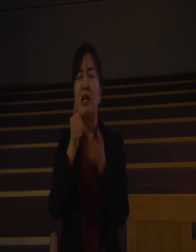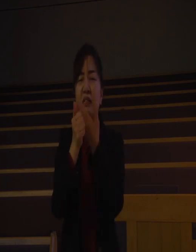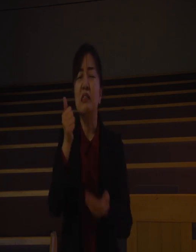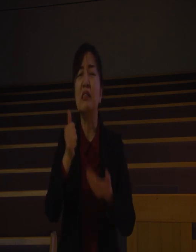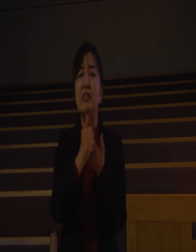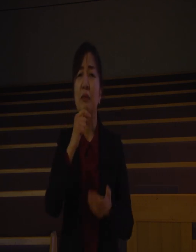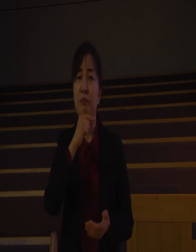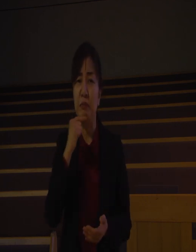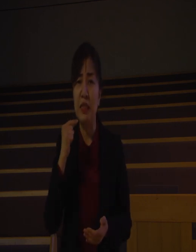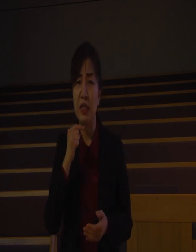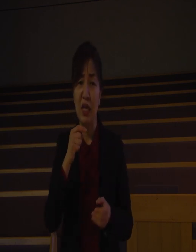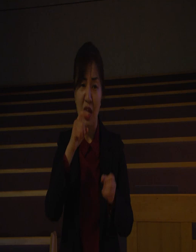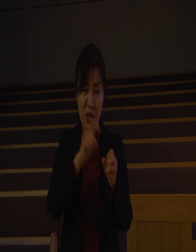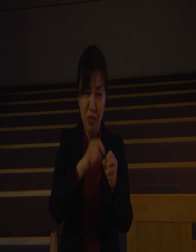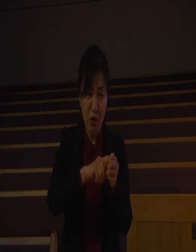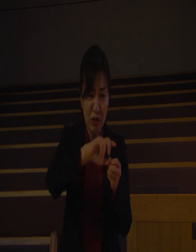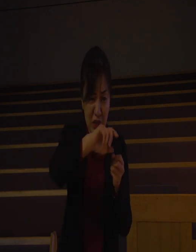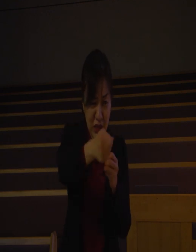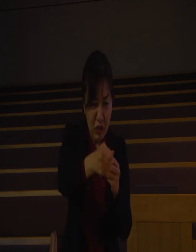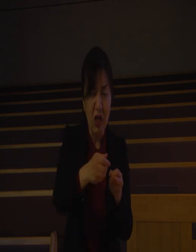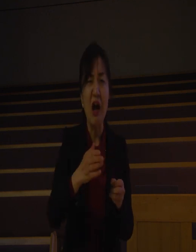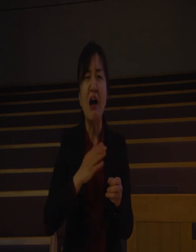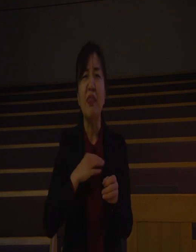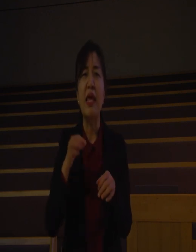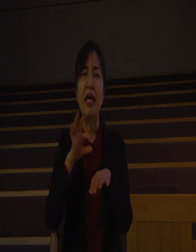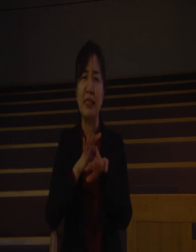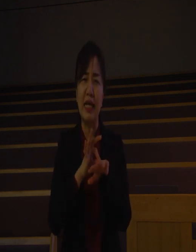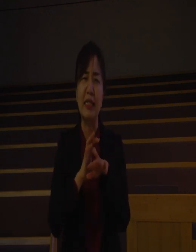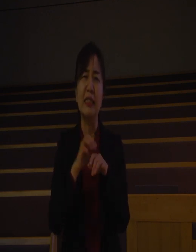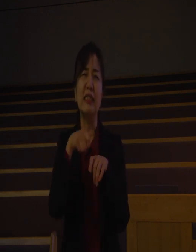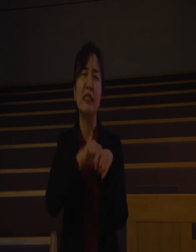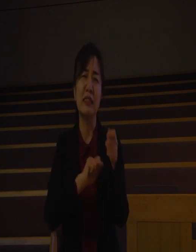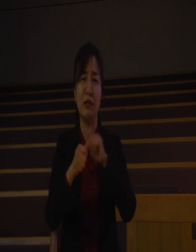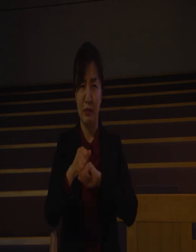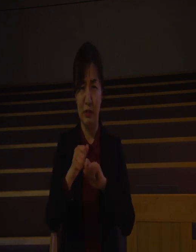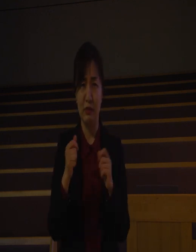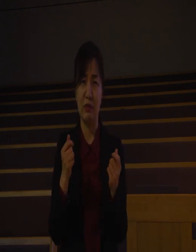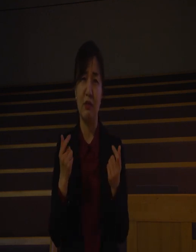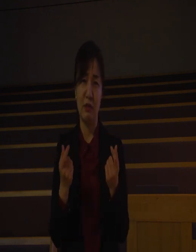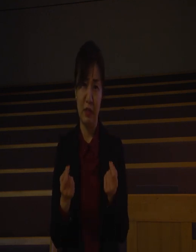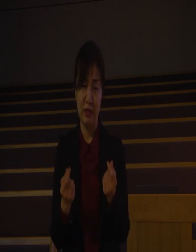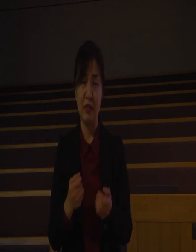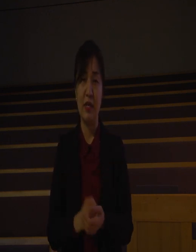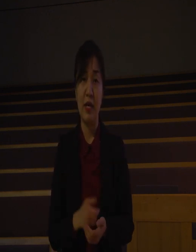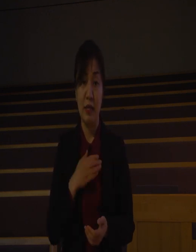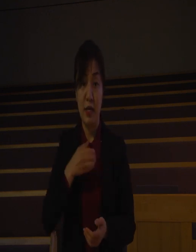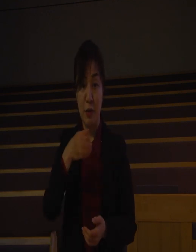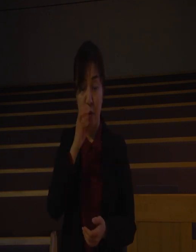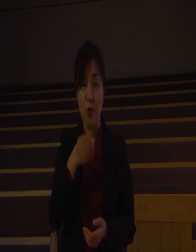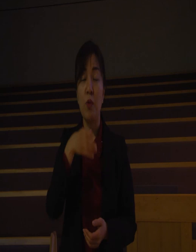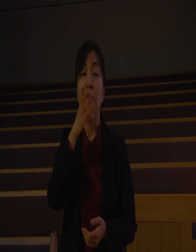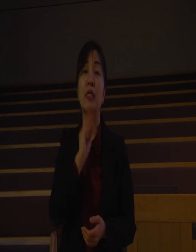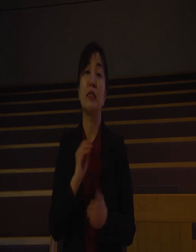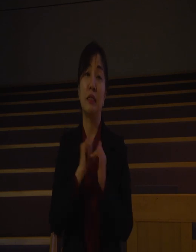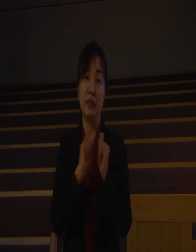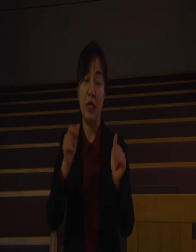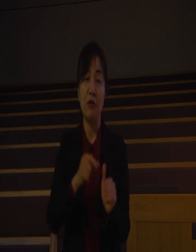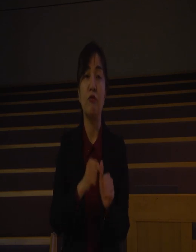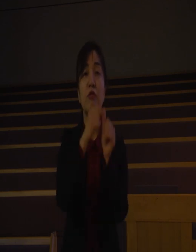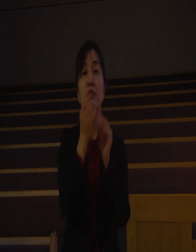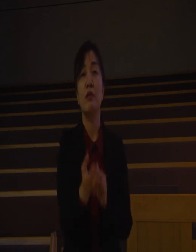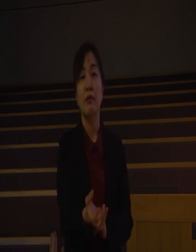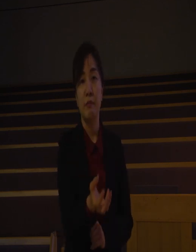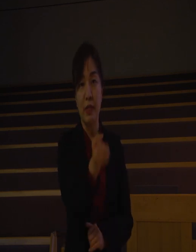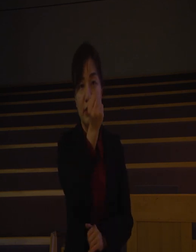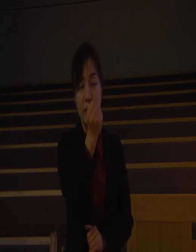피이며 무교병 떡의 찢어짐이 바로 나의 살의 찢어짐이라 말씀하시고, 나를 먹고 마시는 자가 구원을